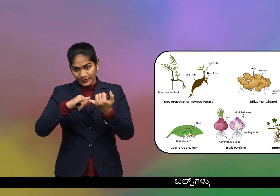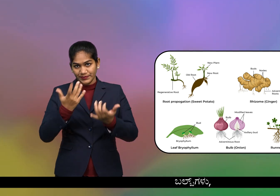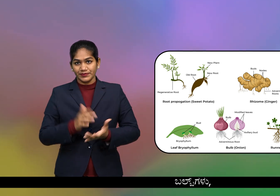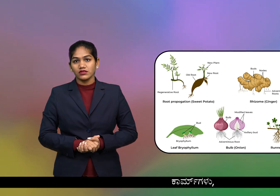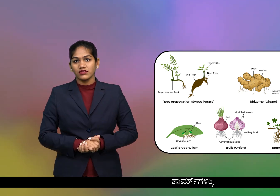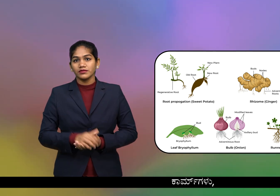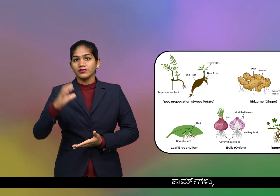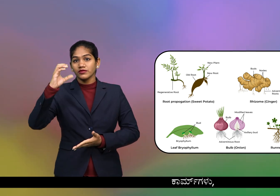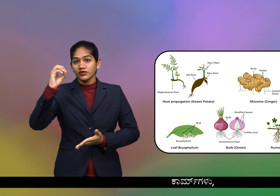ಕಾರ್ಮ್ಗಳು,